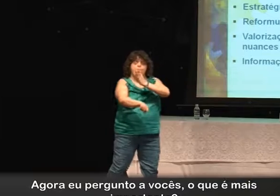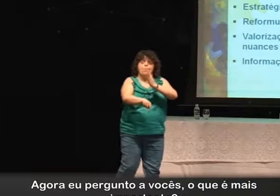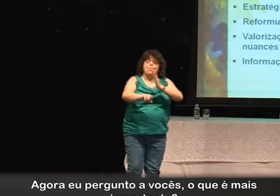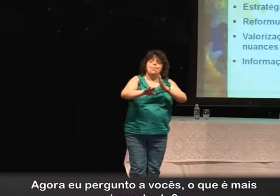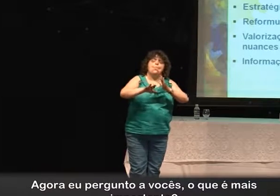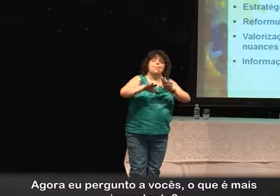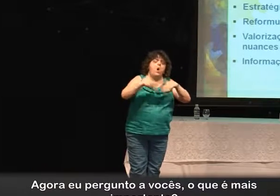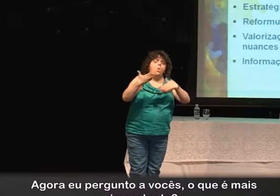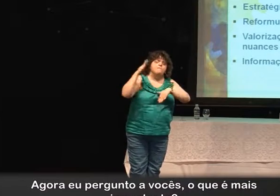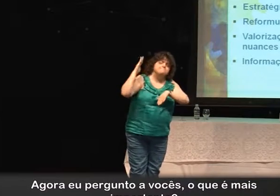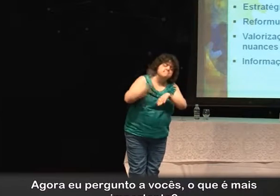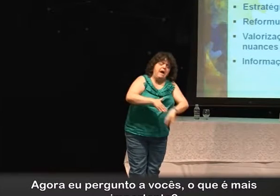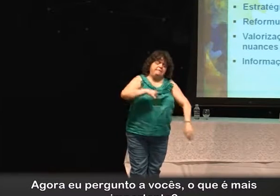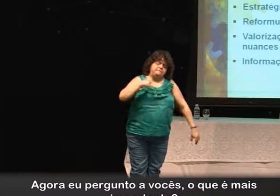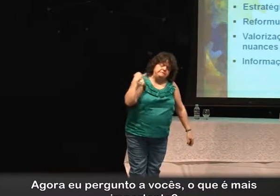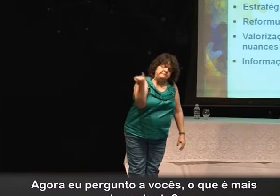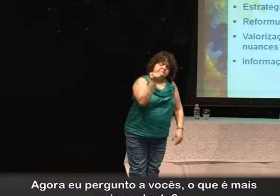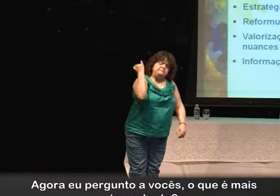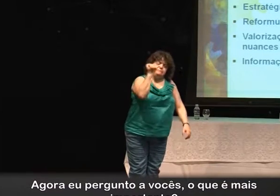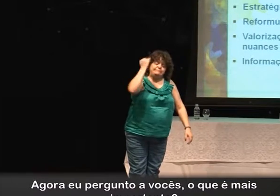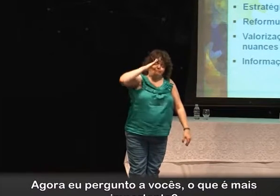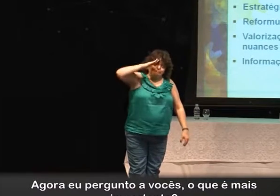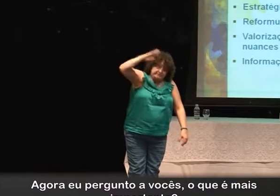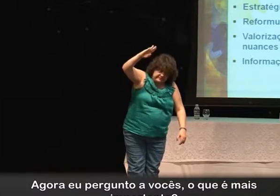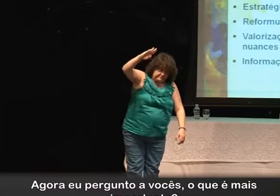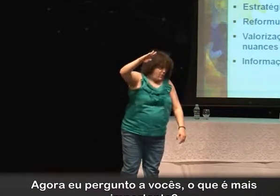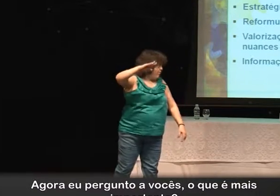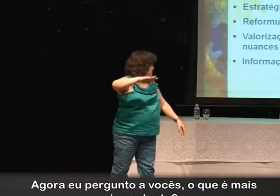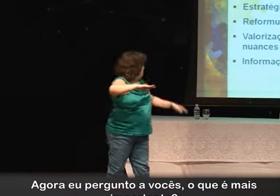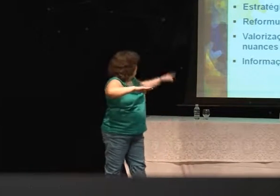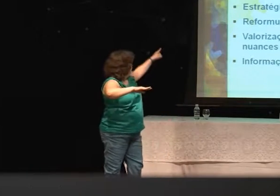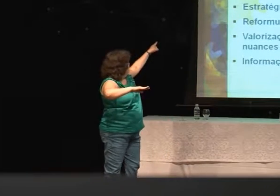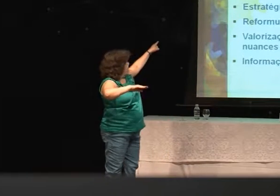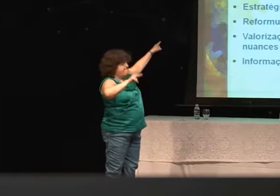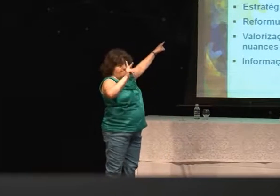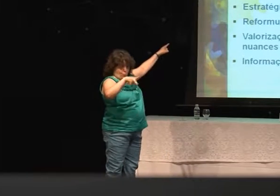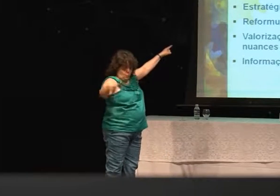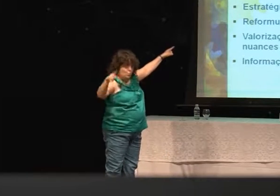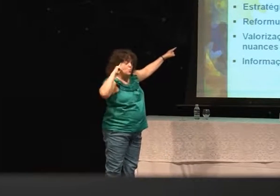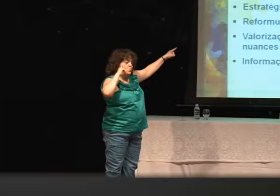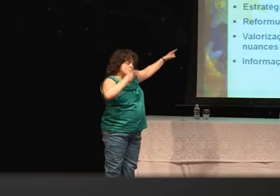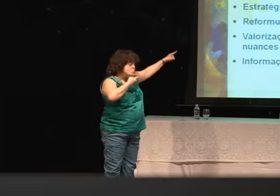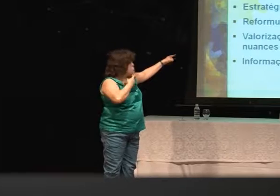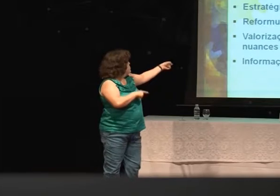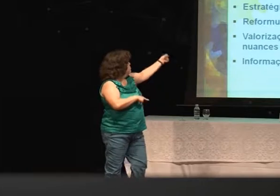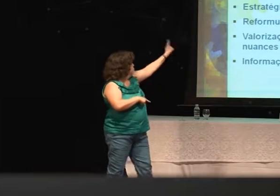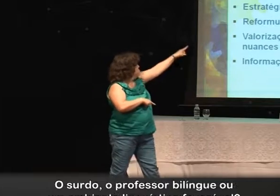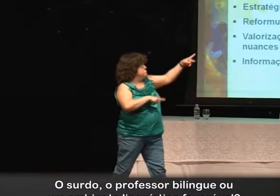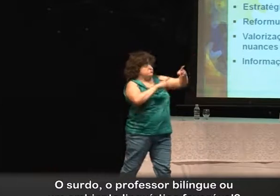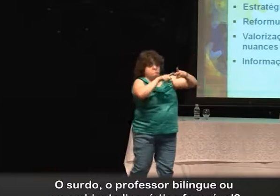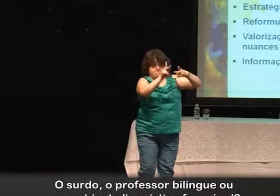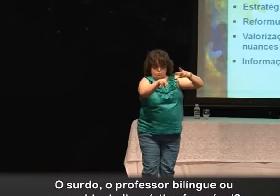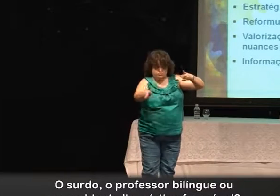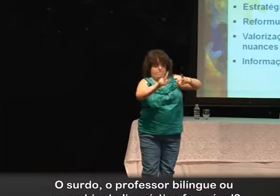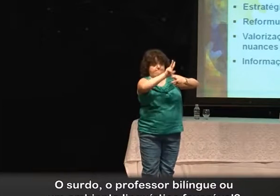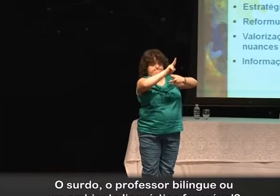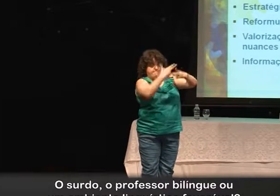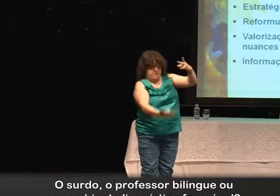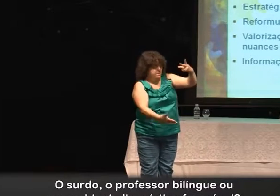Agora eu pergunto a vocês, o que é mais importante? O professor surdo? O